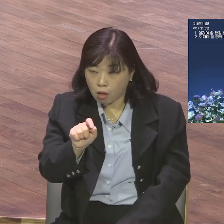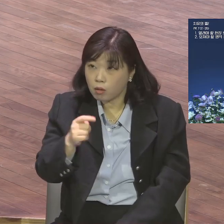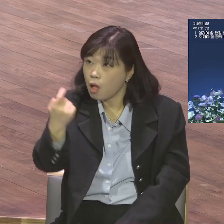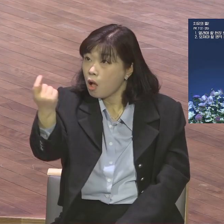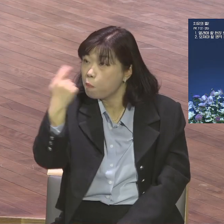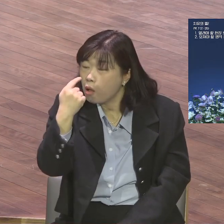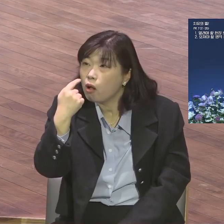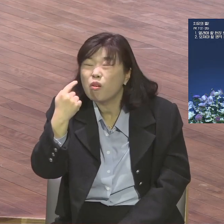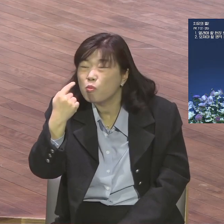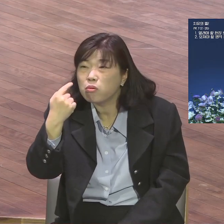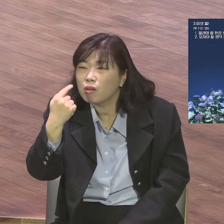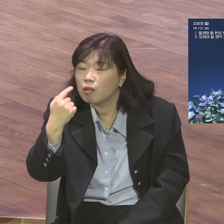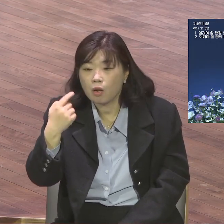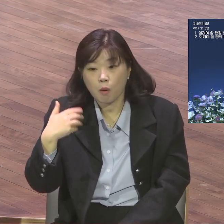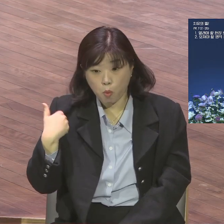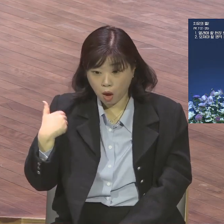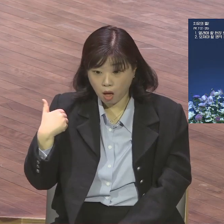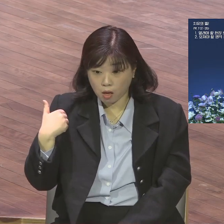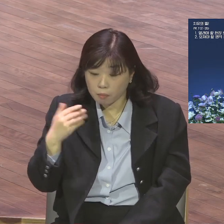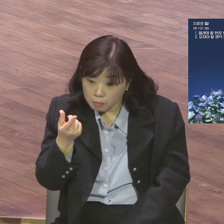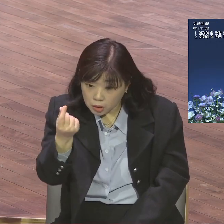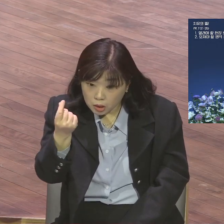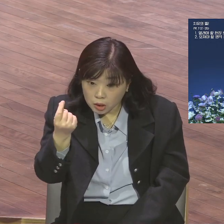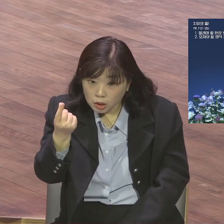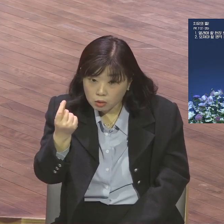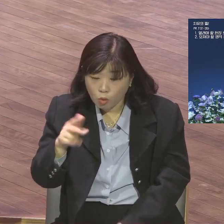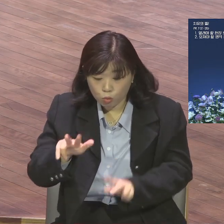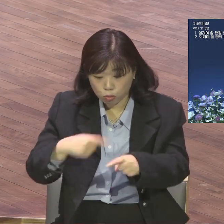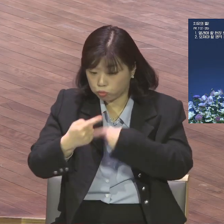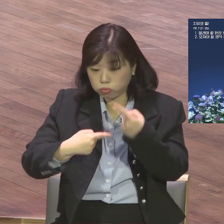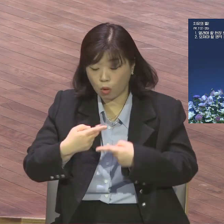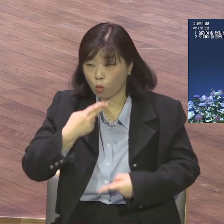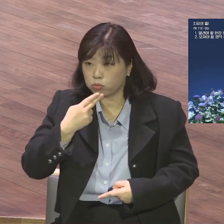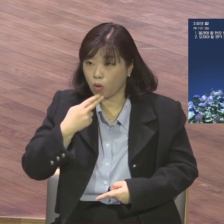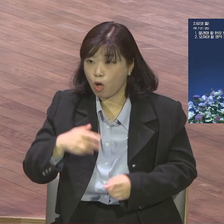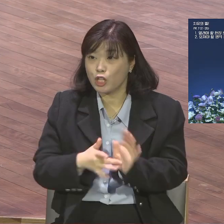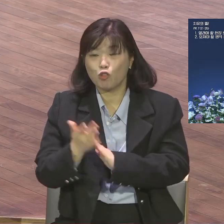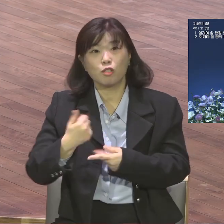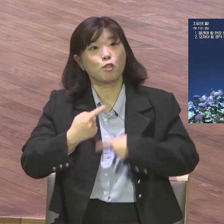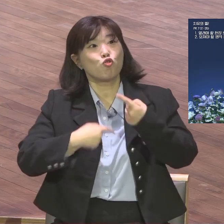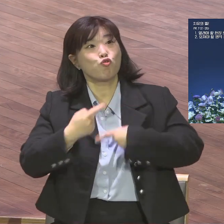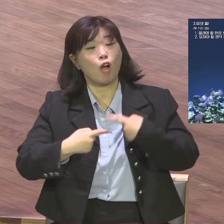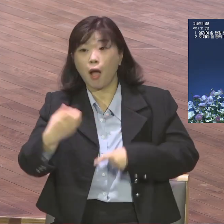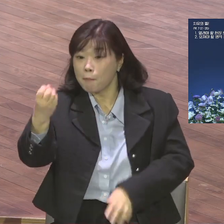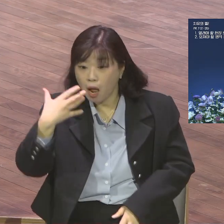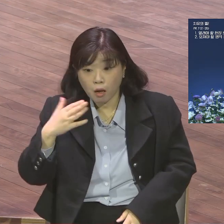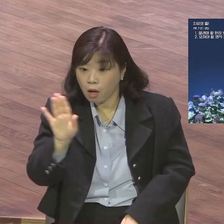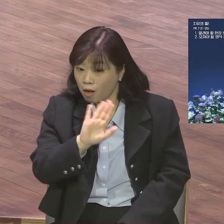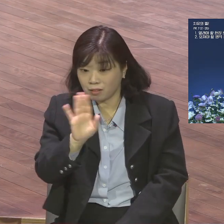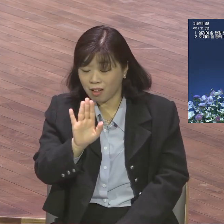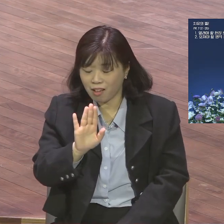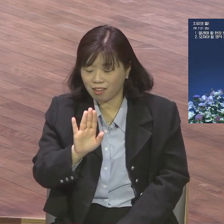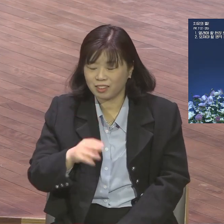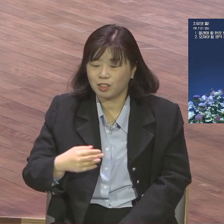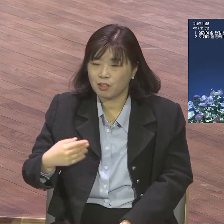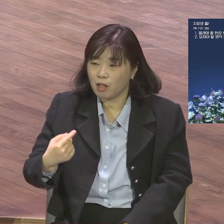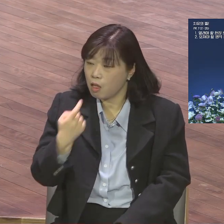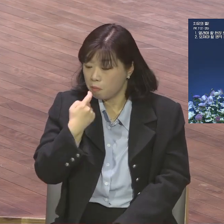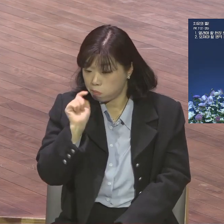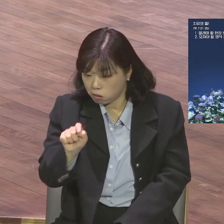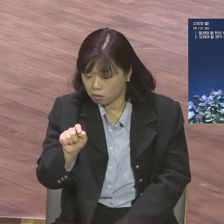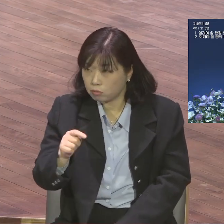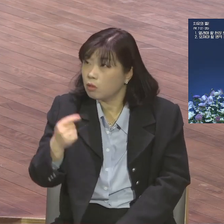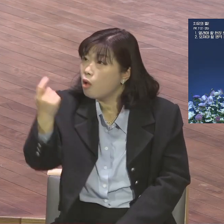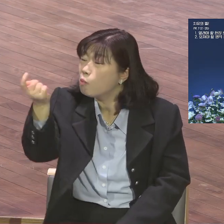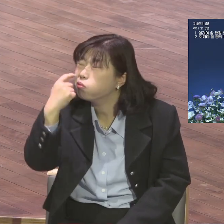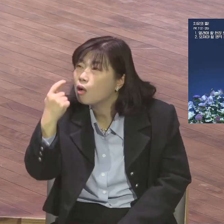알아들을 수 없습니다. 요즘처럼 수화 이런 거 없어요. 무슨 말하든 못 알아들어요. 그래서 예수님께서